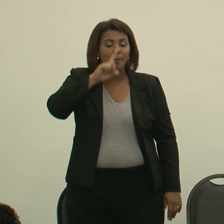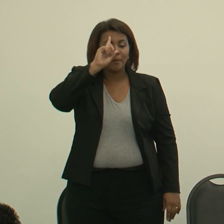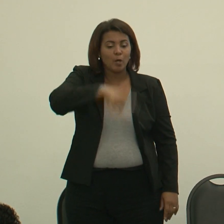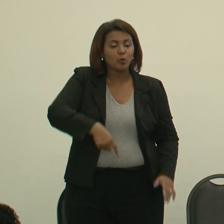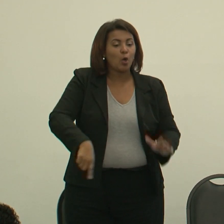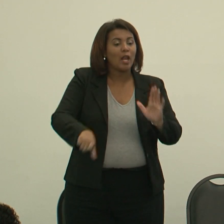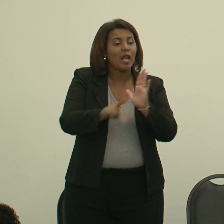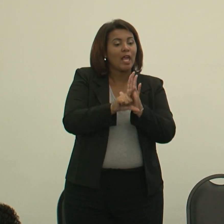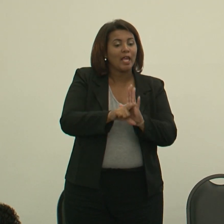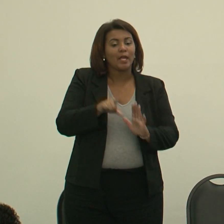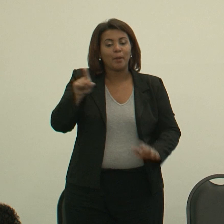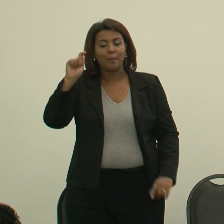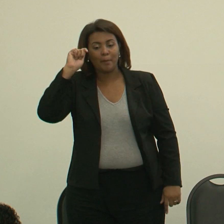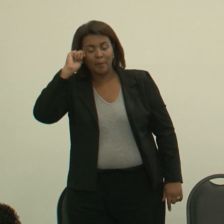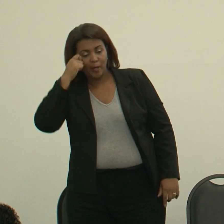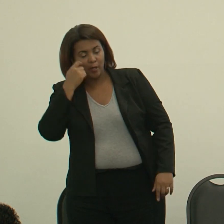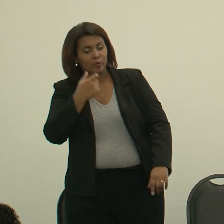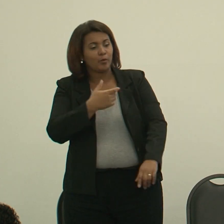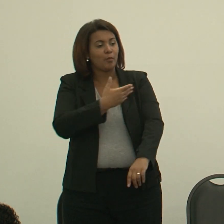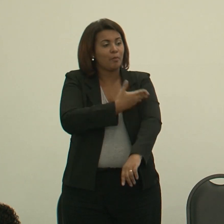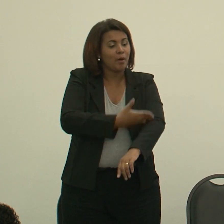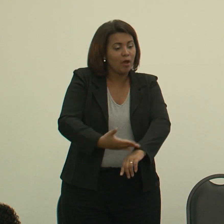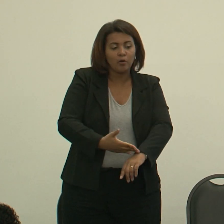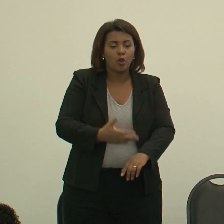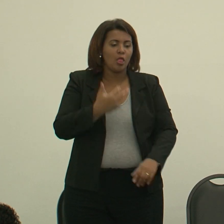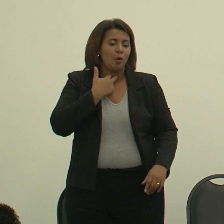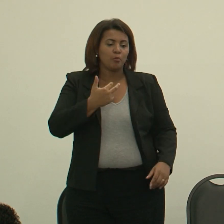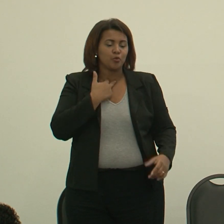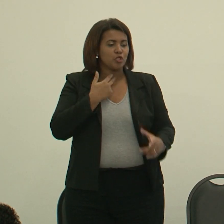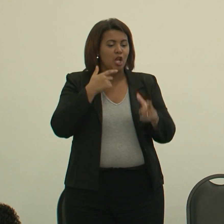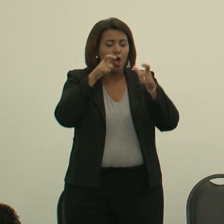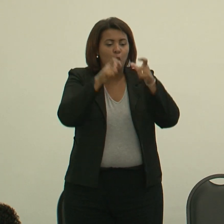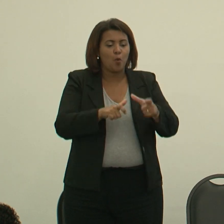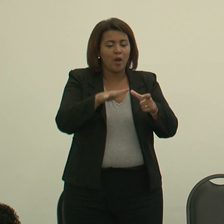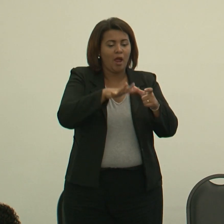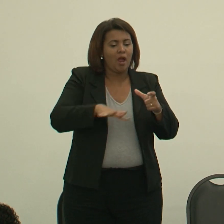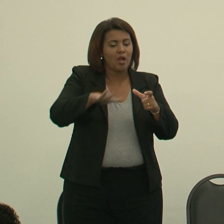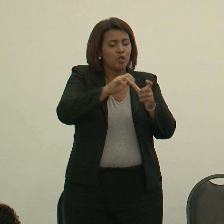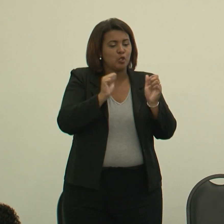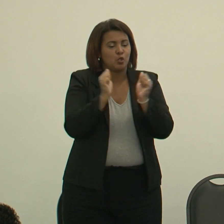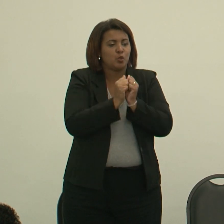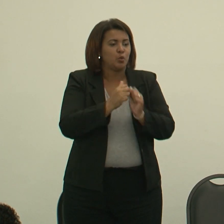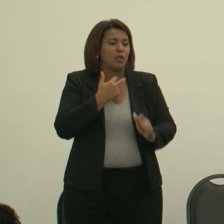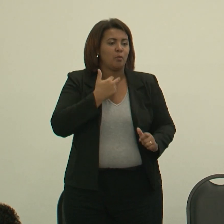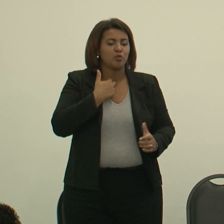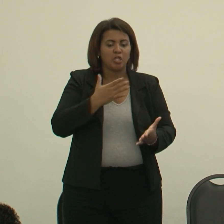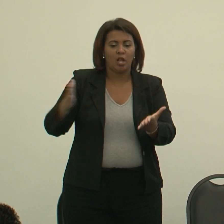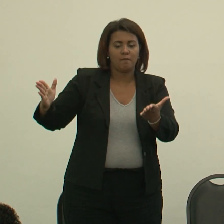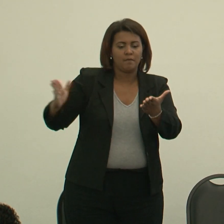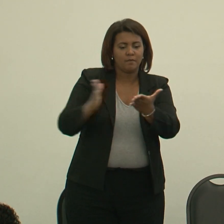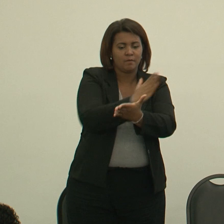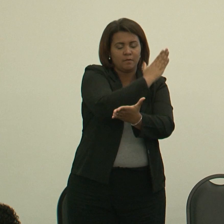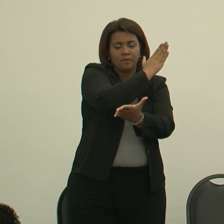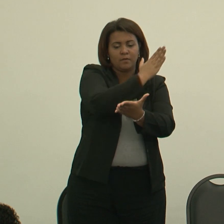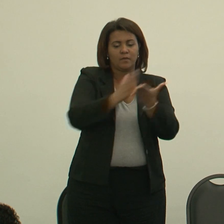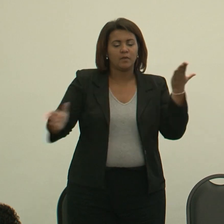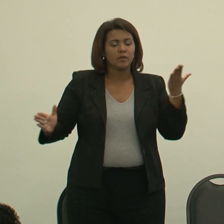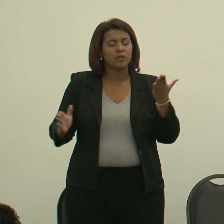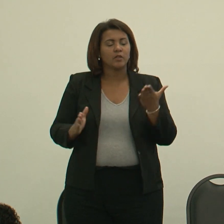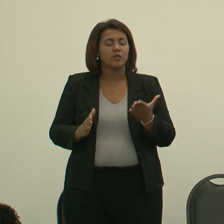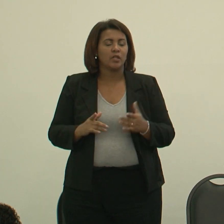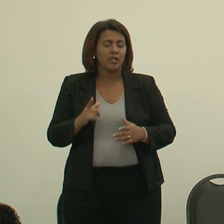frequentavam os mesmos lugares. E isso era imposto por lei. E isso era segregação. Então, ela está um pouquinho aquém do que